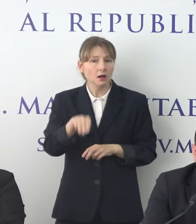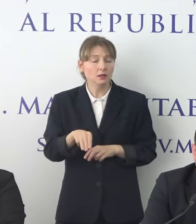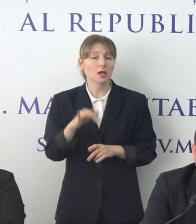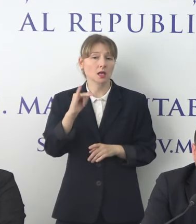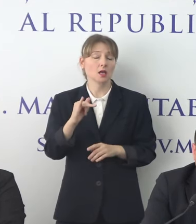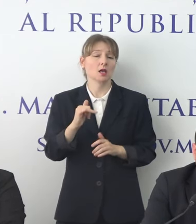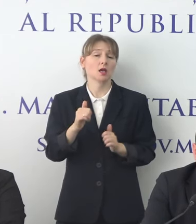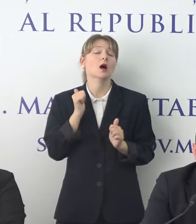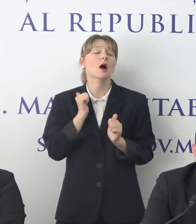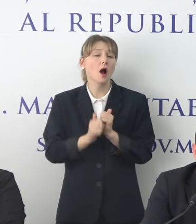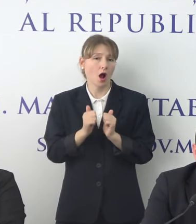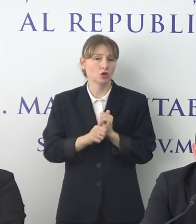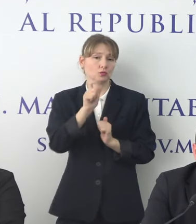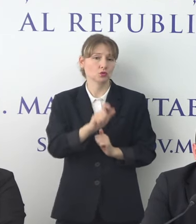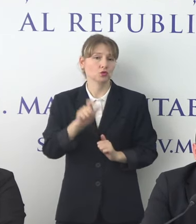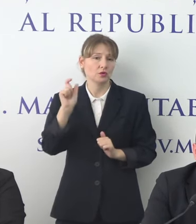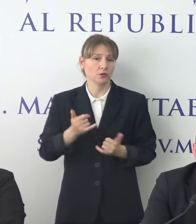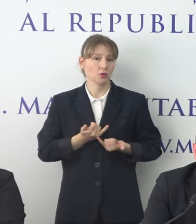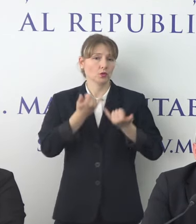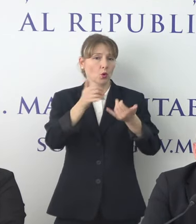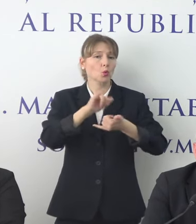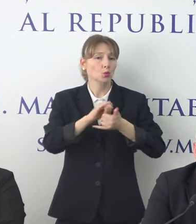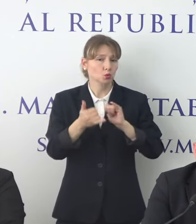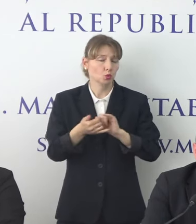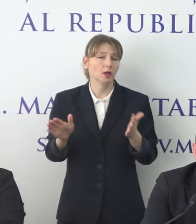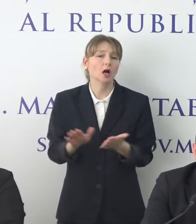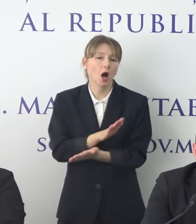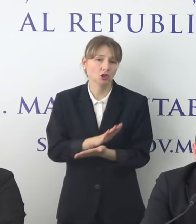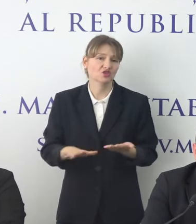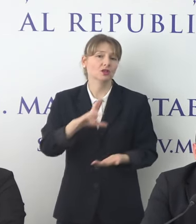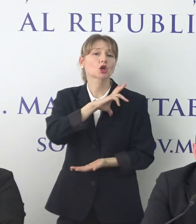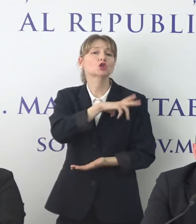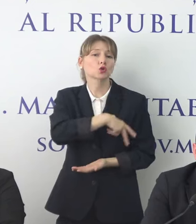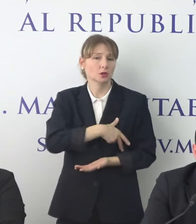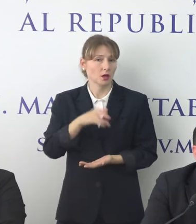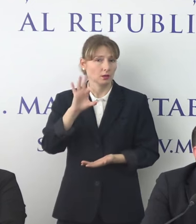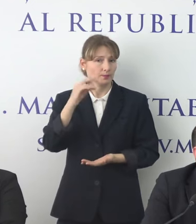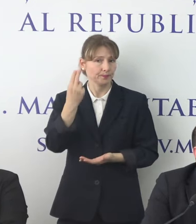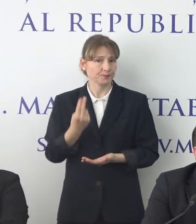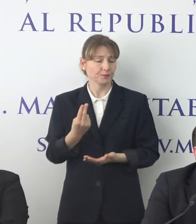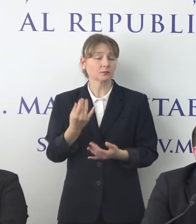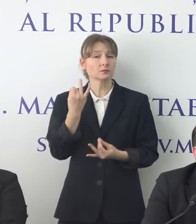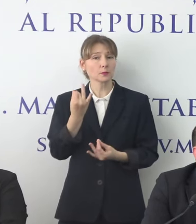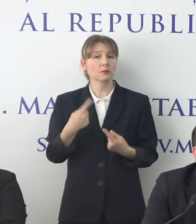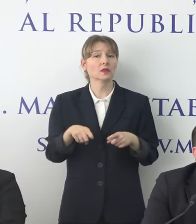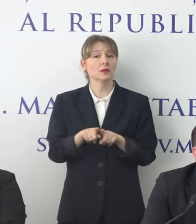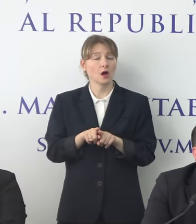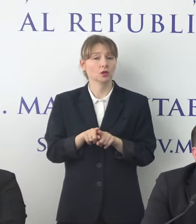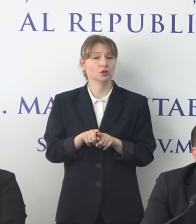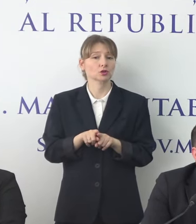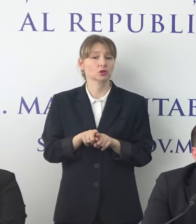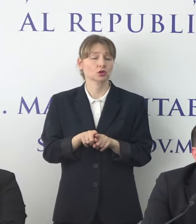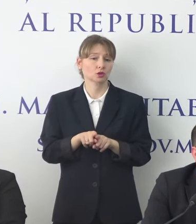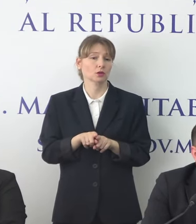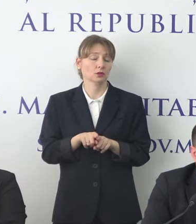cetățenilor noștri mai multe servicii calitative sociale. Și pentru că ținem foarte mult la